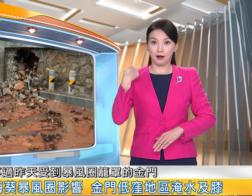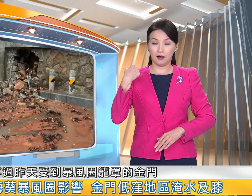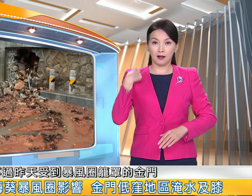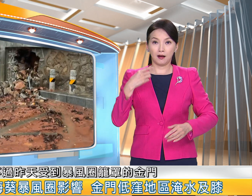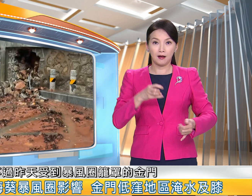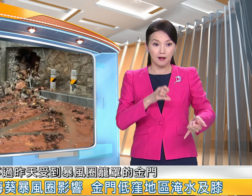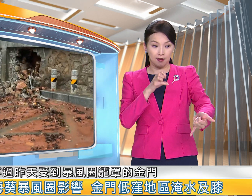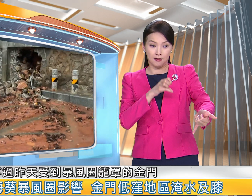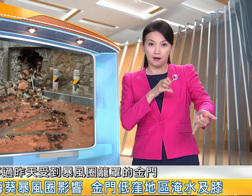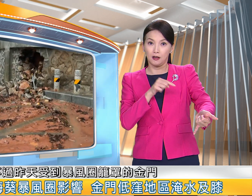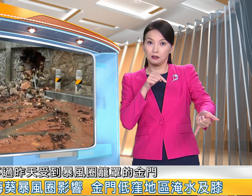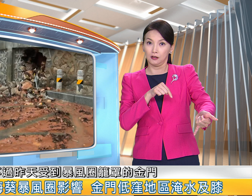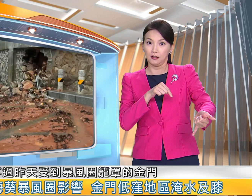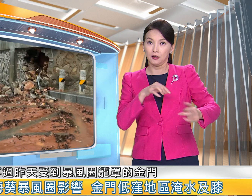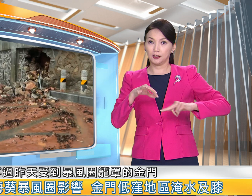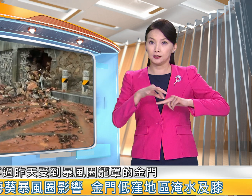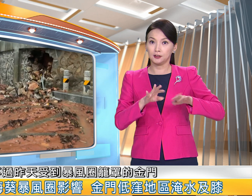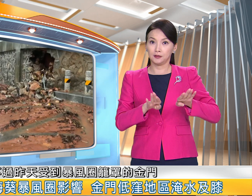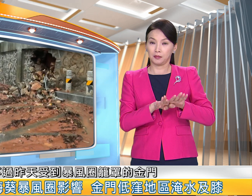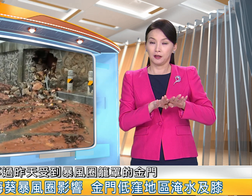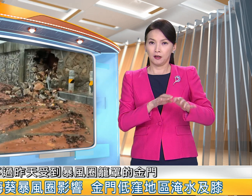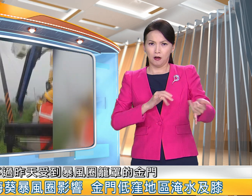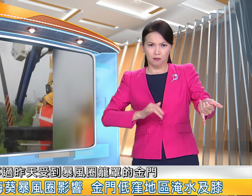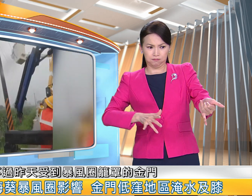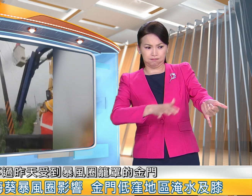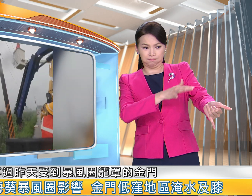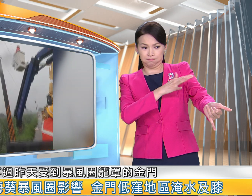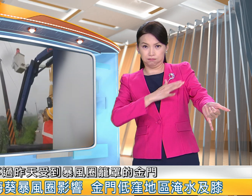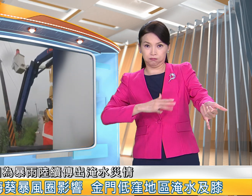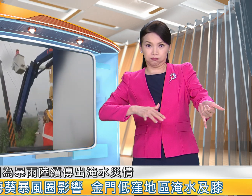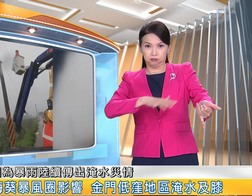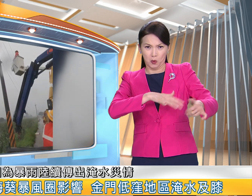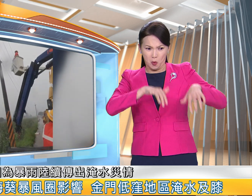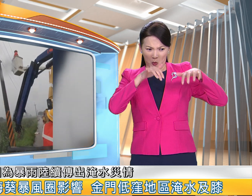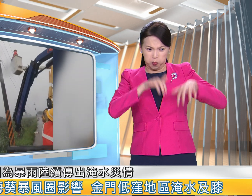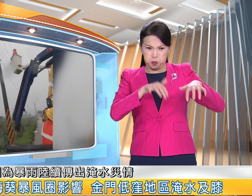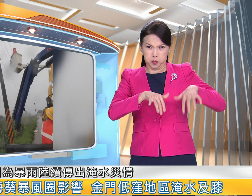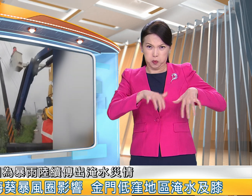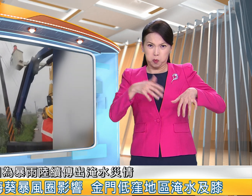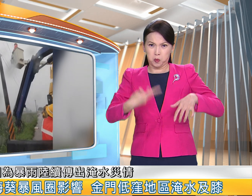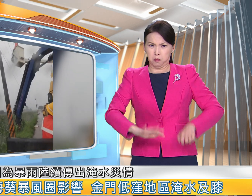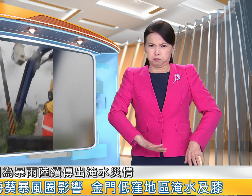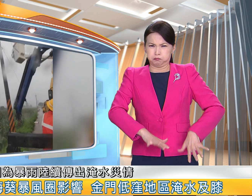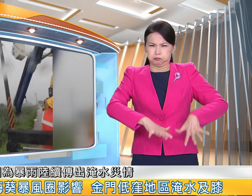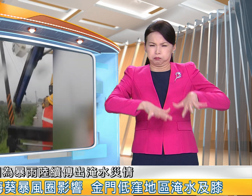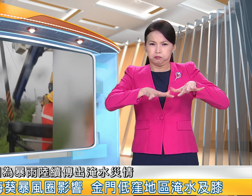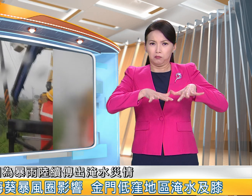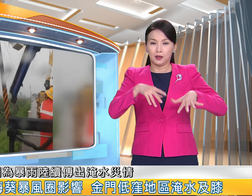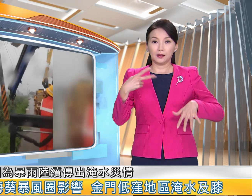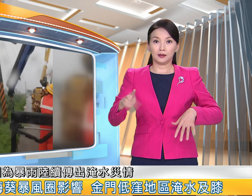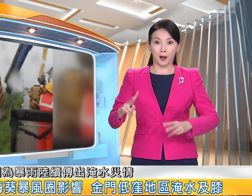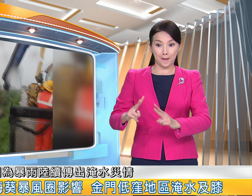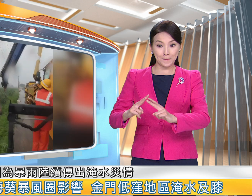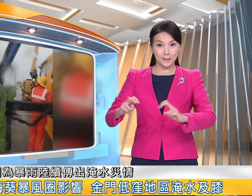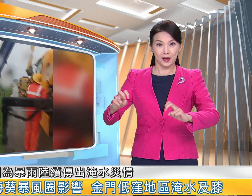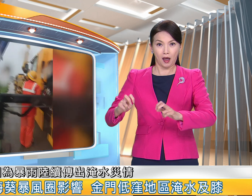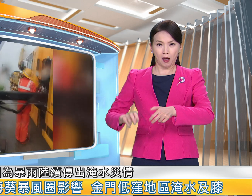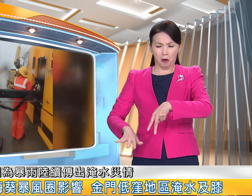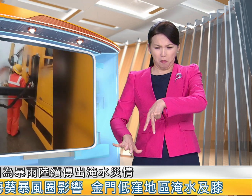暴风圈笼罩的金门，因为暴雨陆续传出了淹水灾情，有